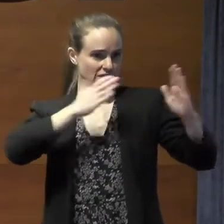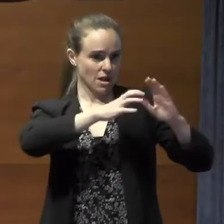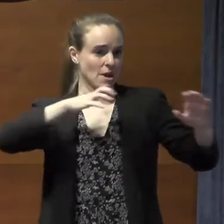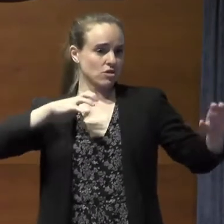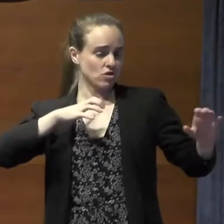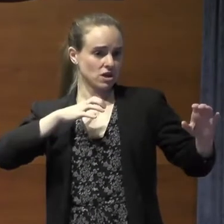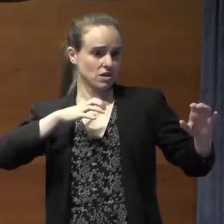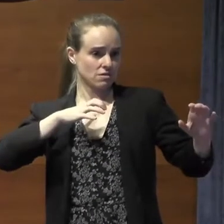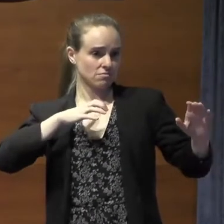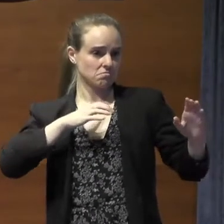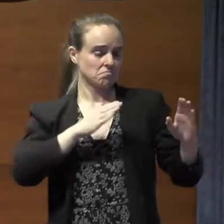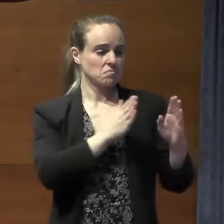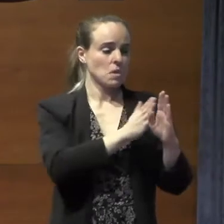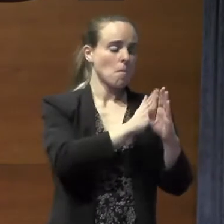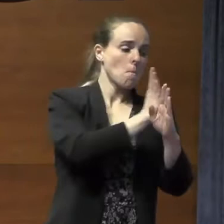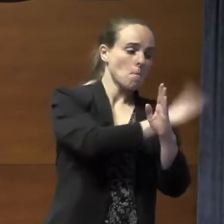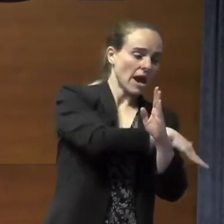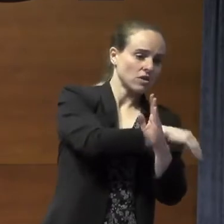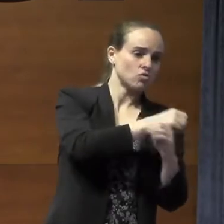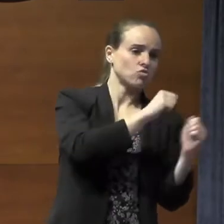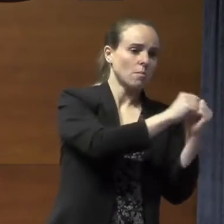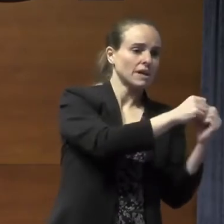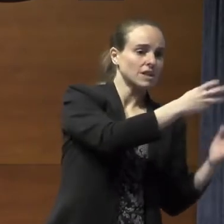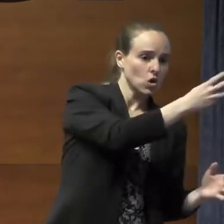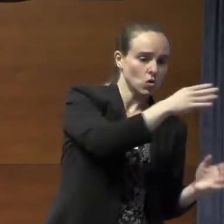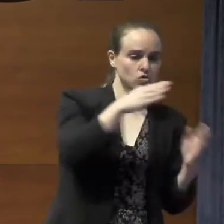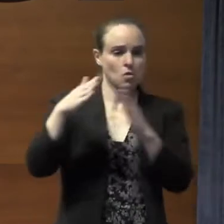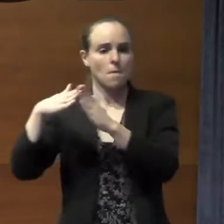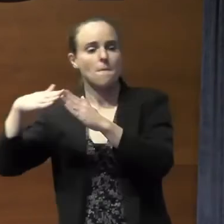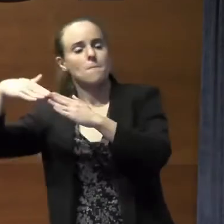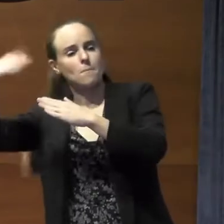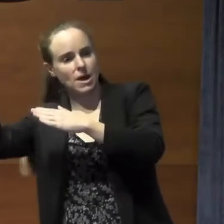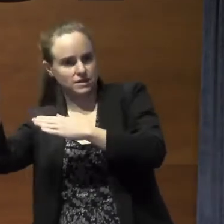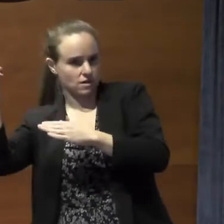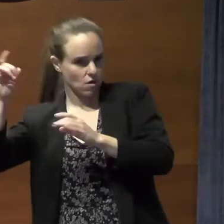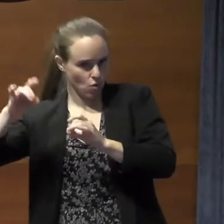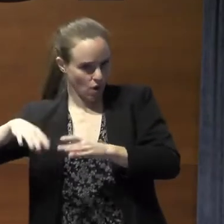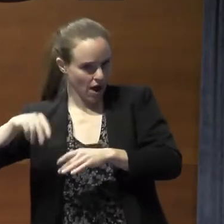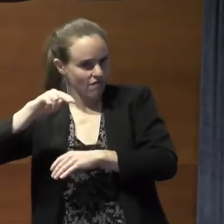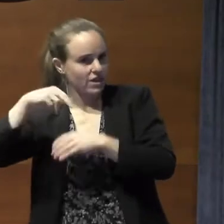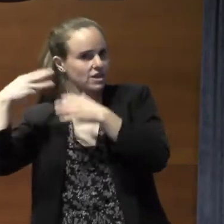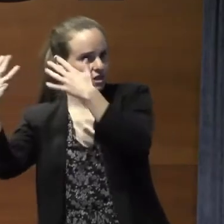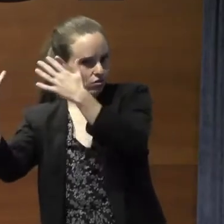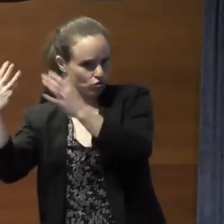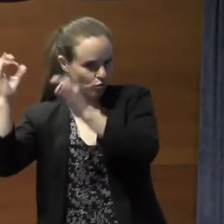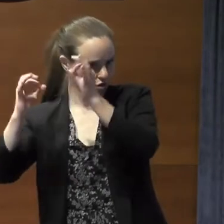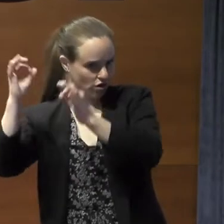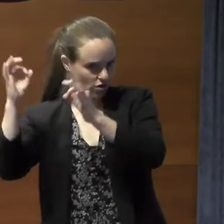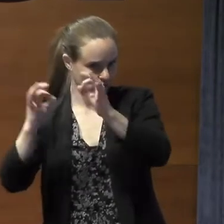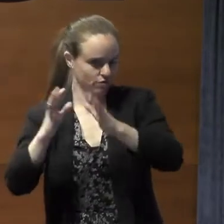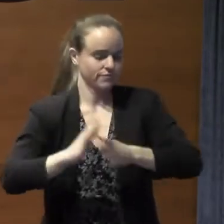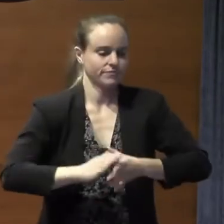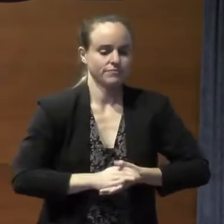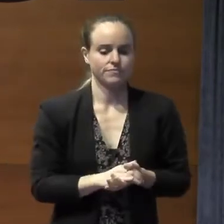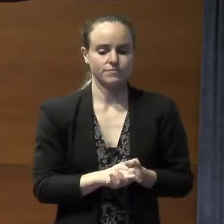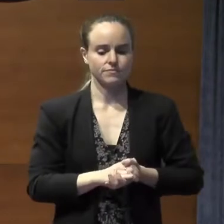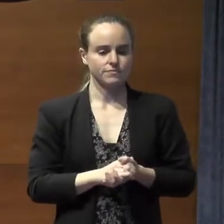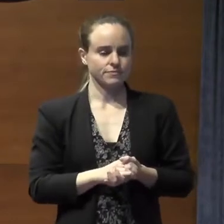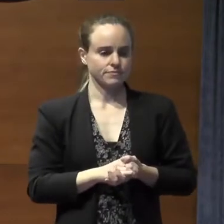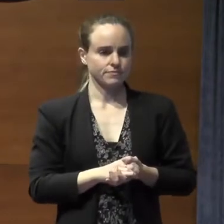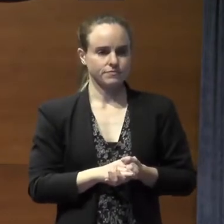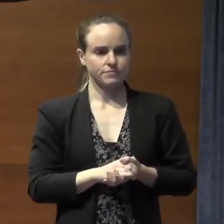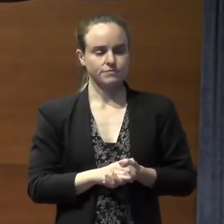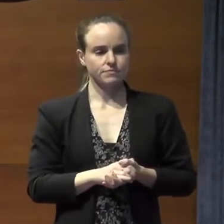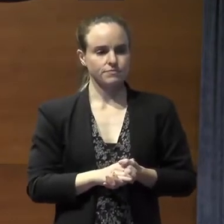un 28% de personas entre 46 y 55 y otro 28% de personas